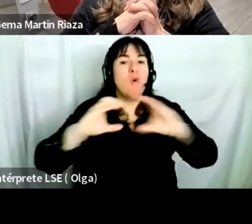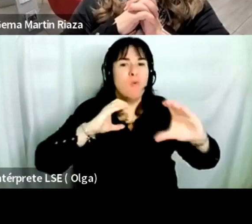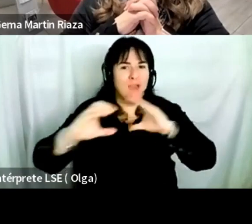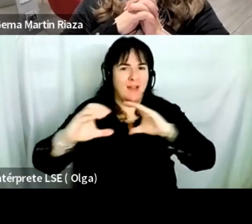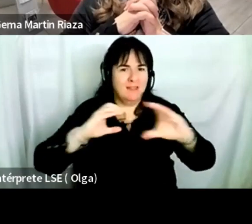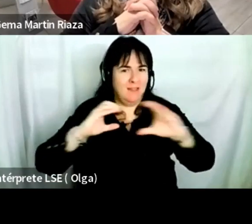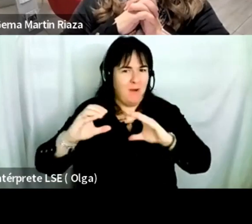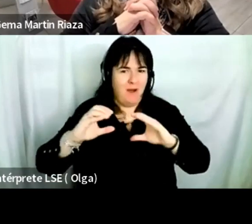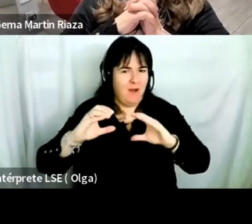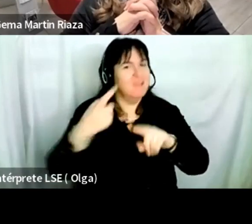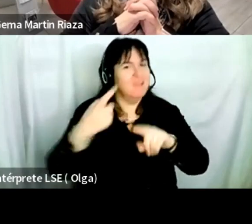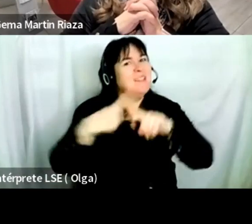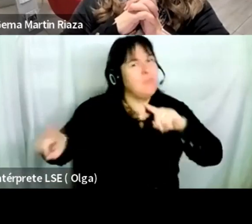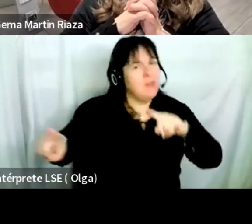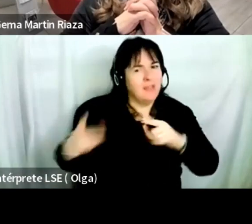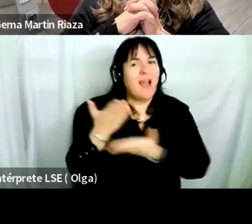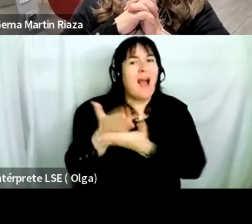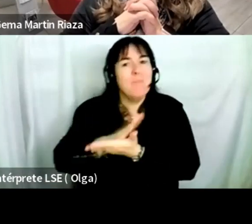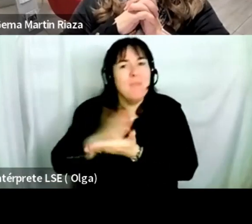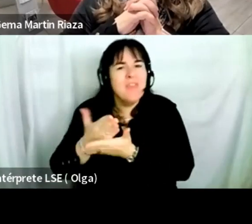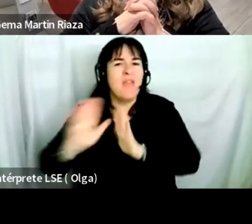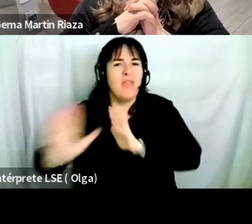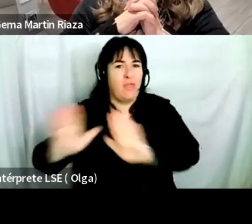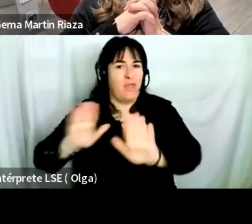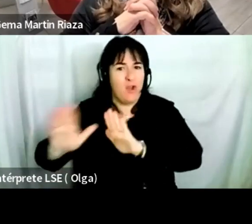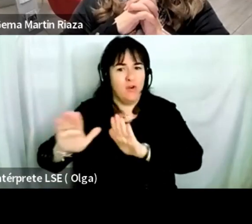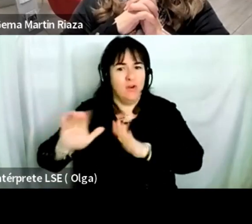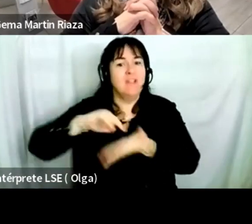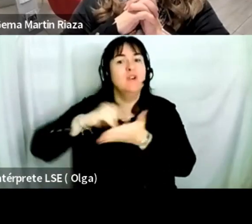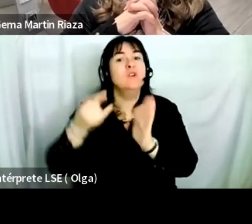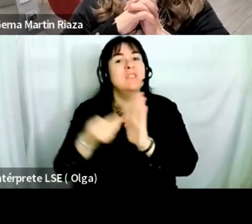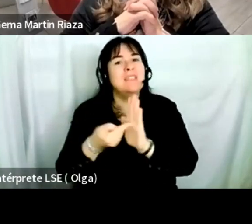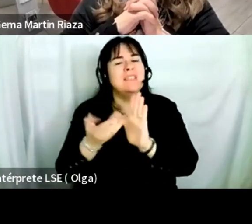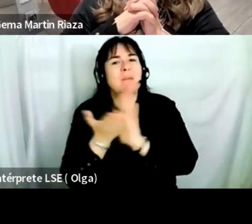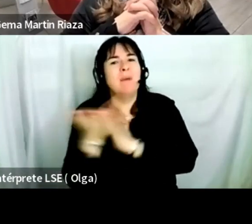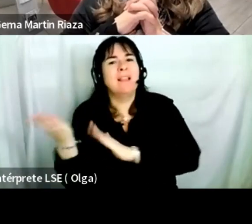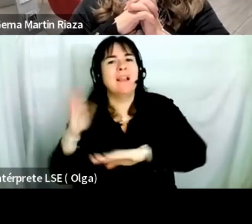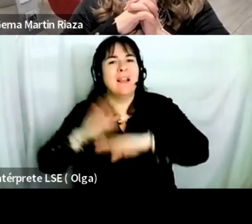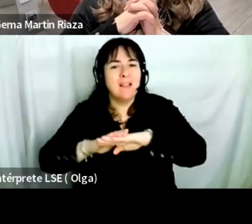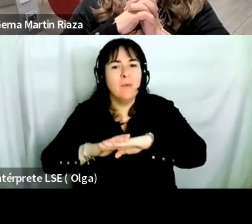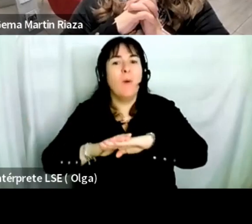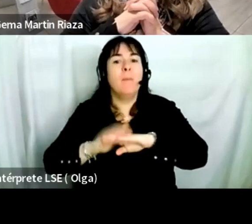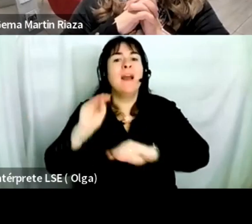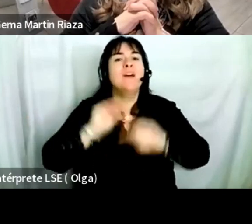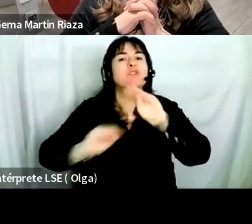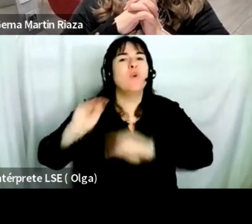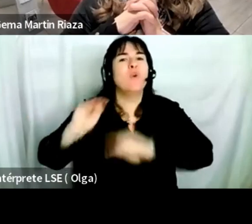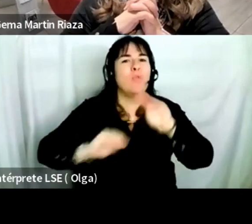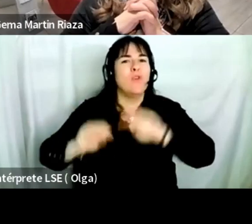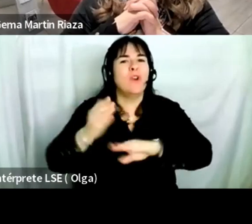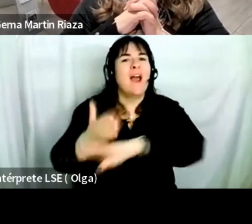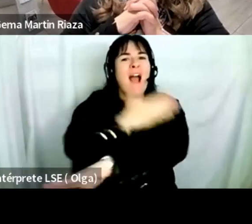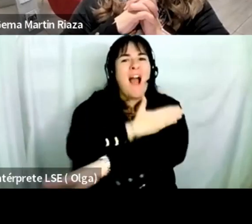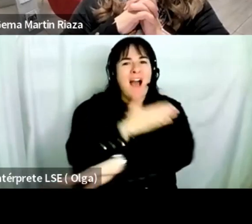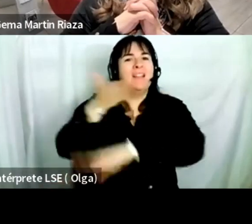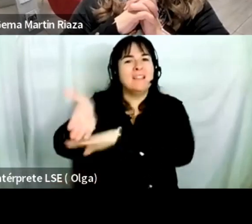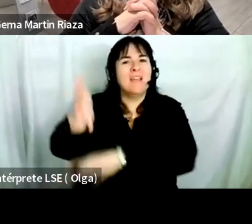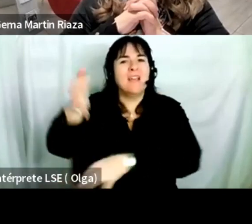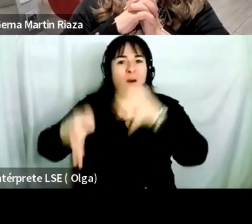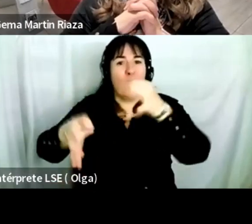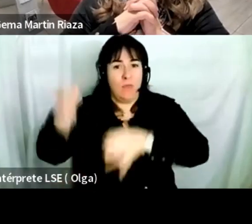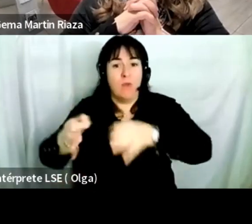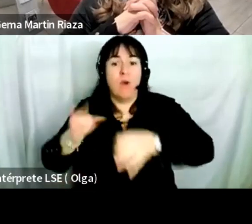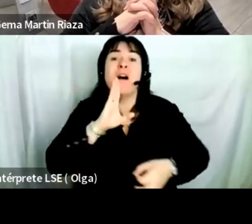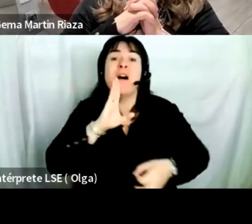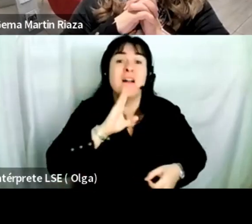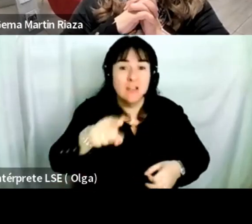sistema alternativo para resolver conflictos al judicial, Ah, es decir, en vez de haber ido a aquel